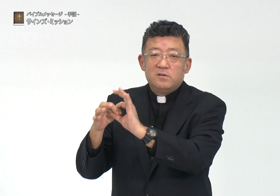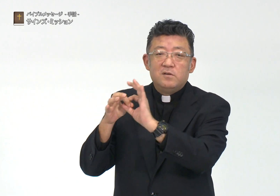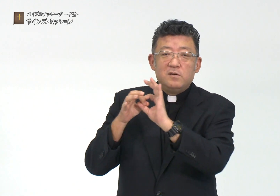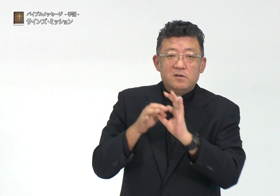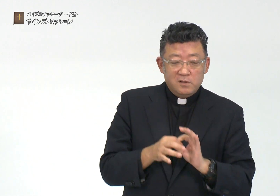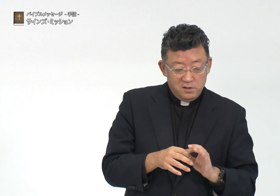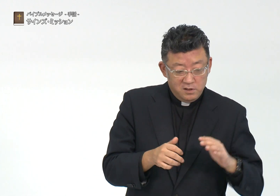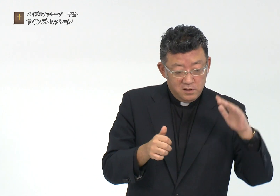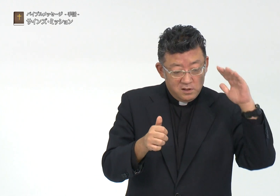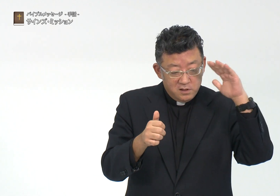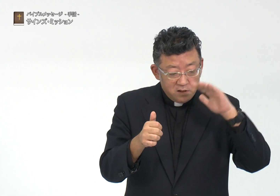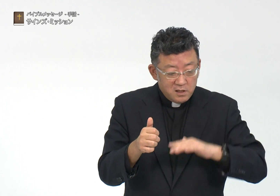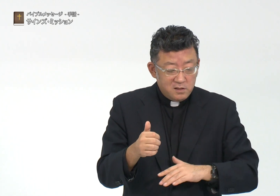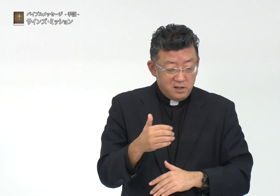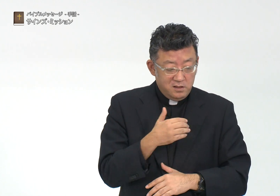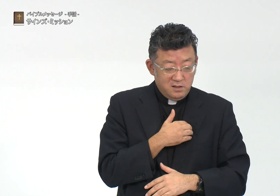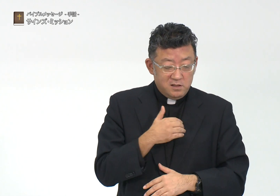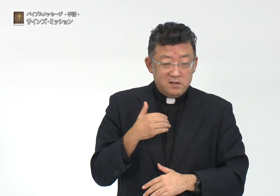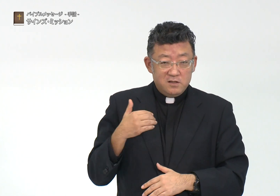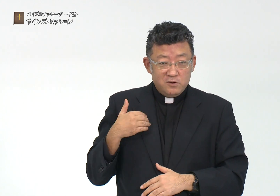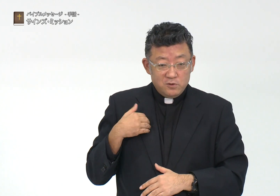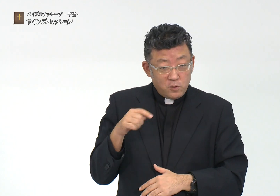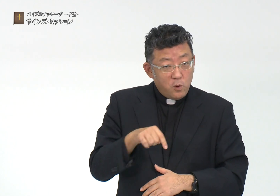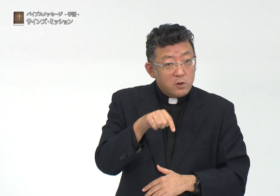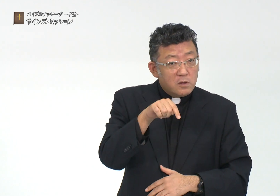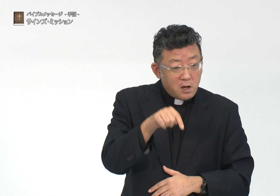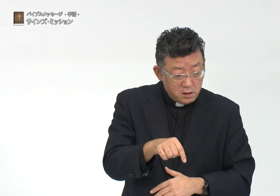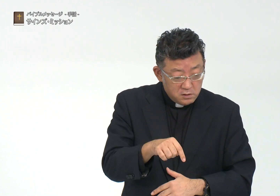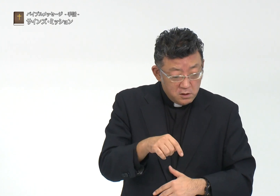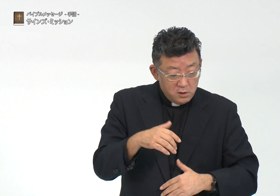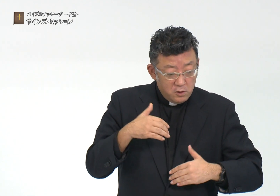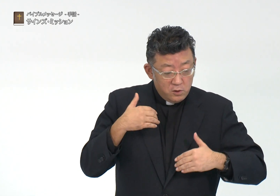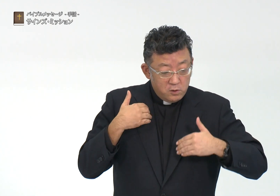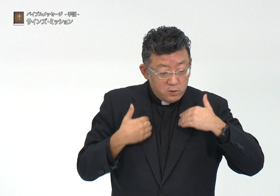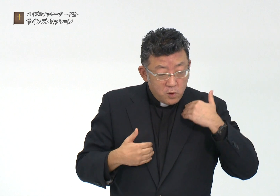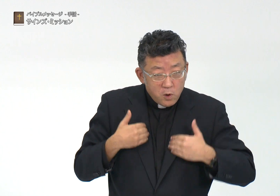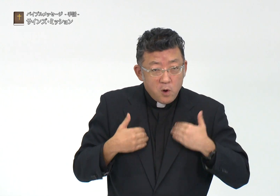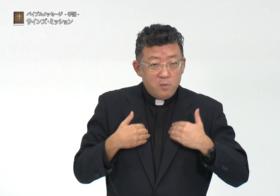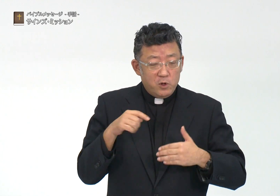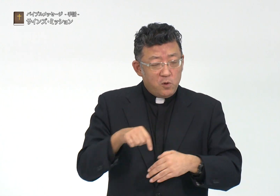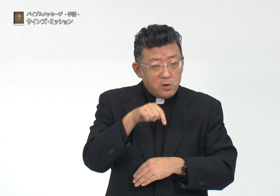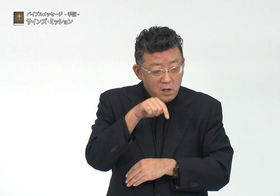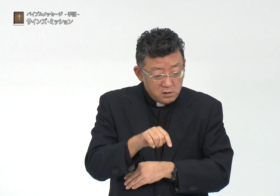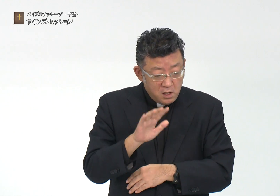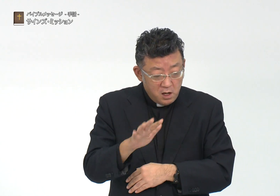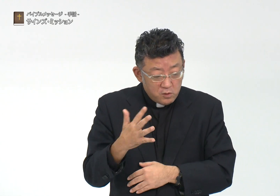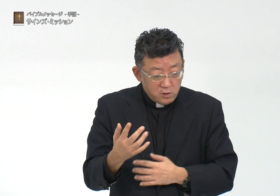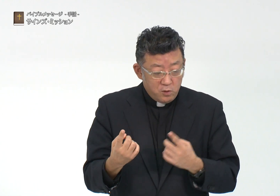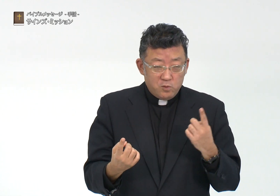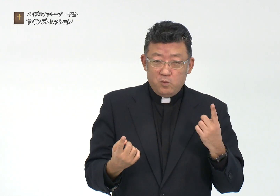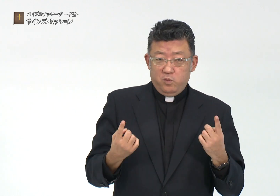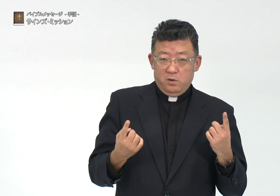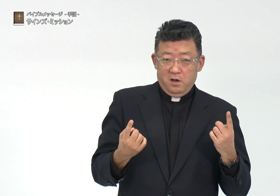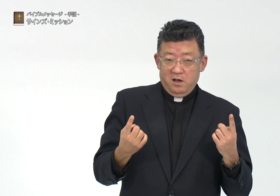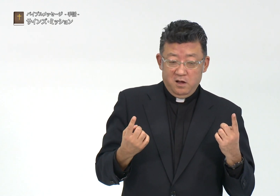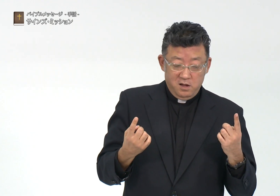礼拝もイエスキリストがあってこそ礼拝ができるのですその中に喜びが